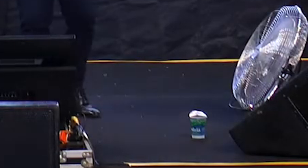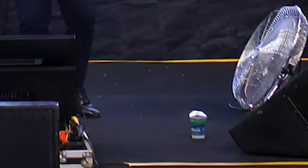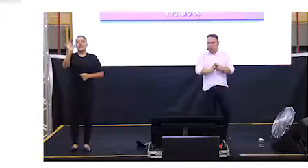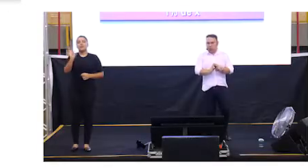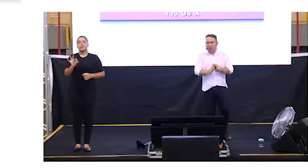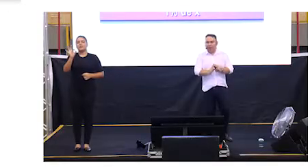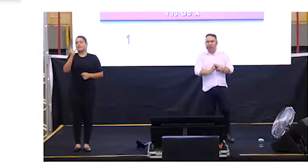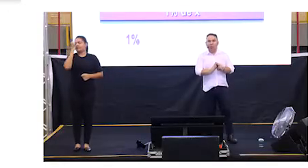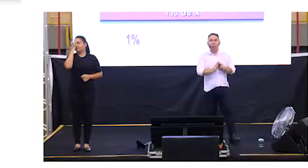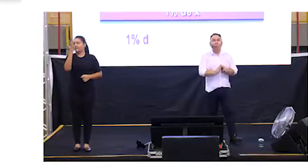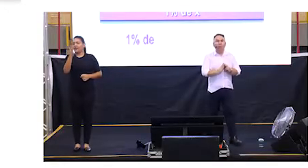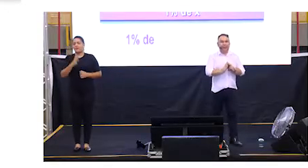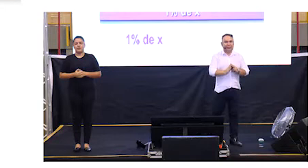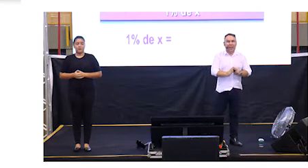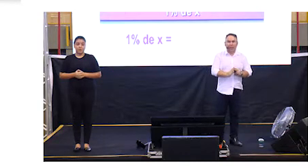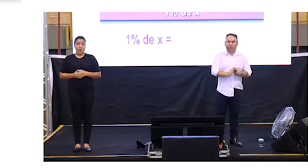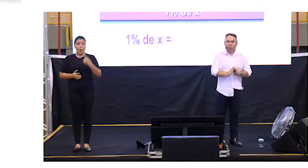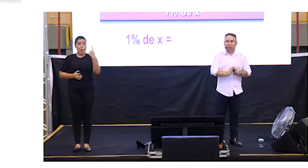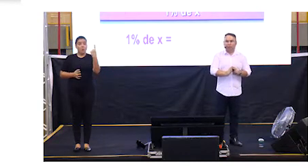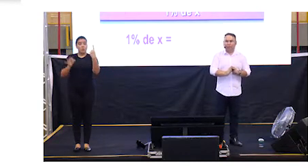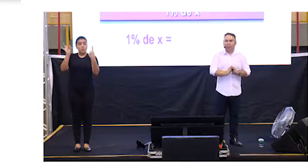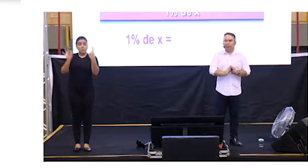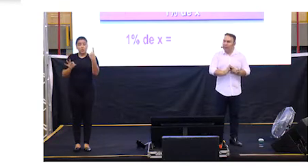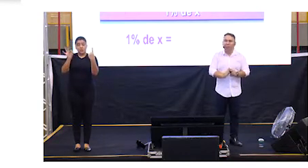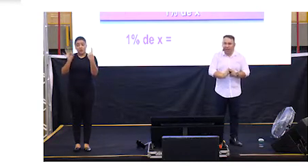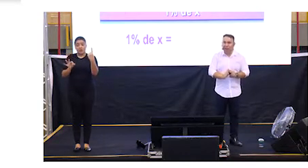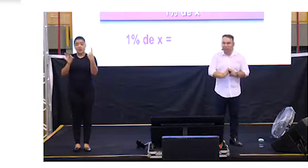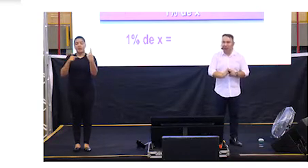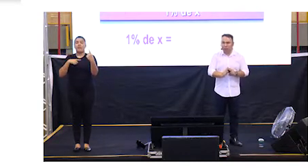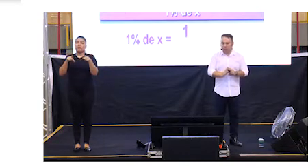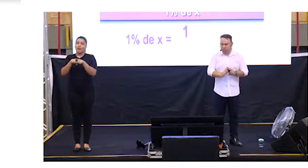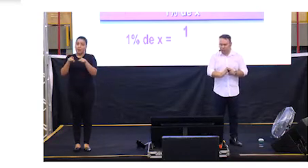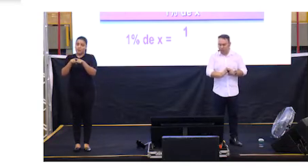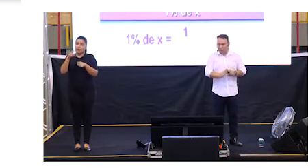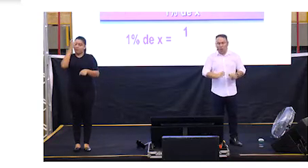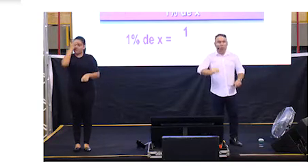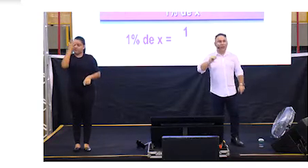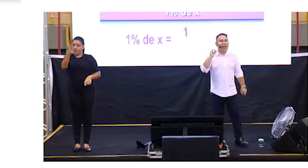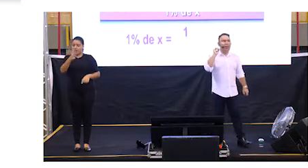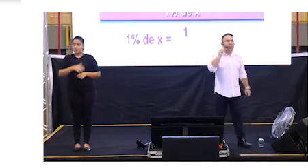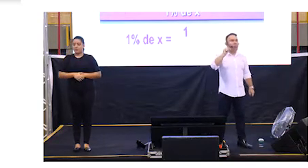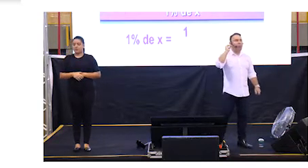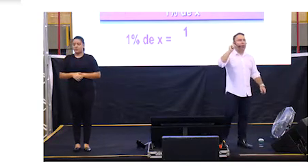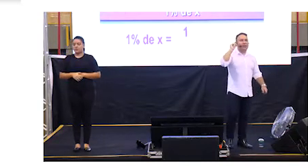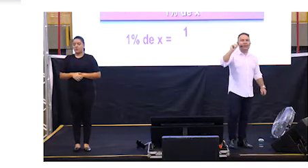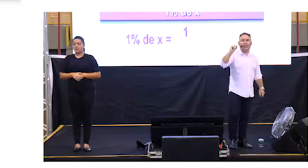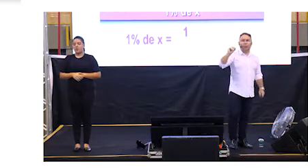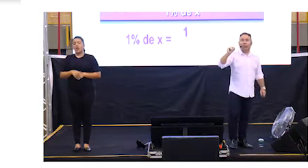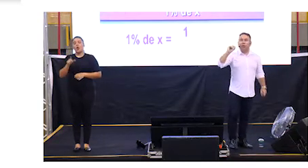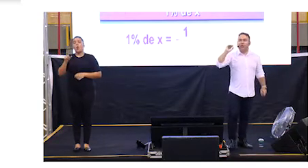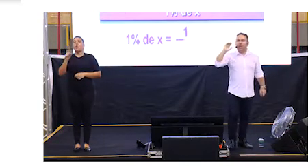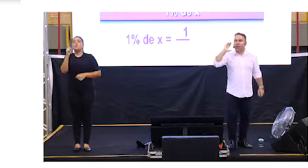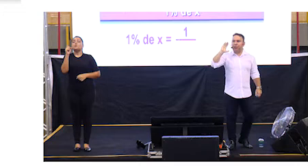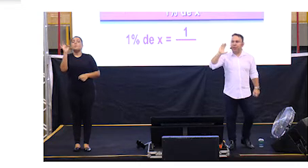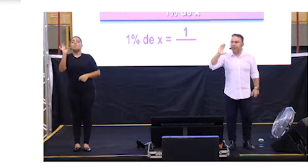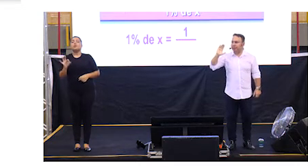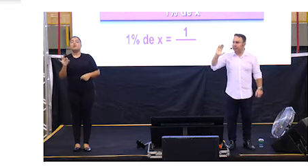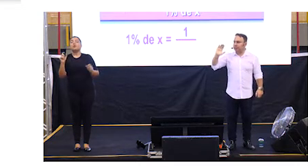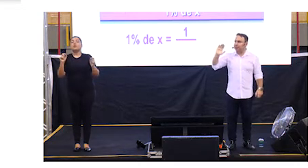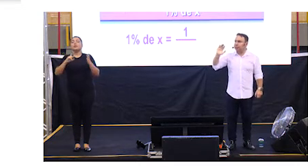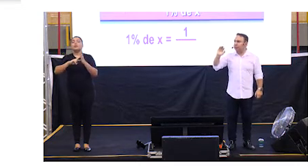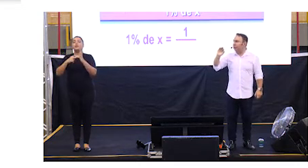10% é fácil. 1% também é fácil. O que é 1%?